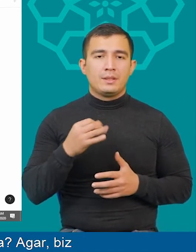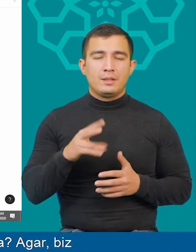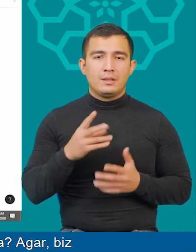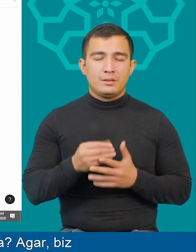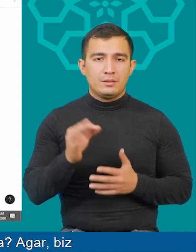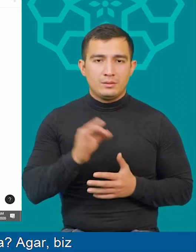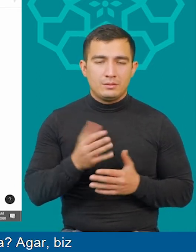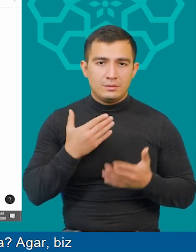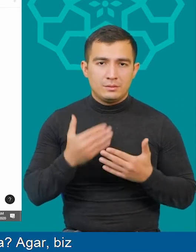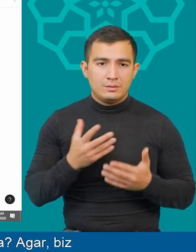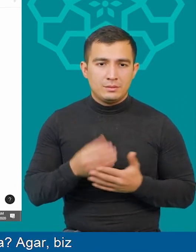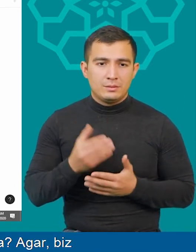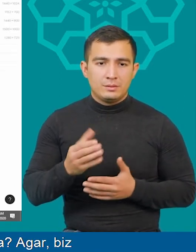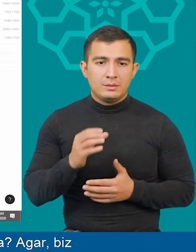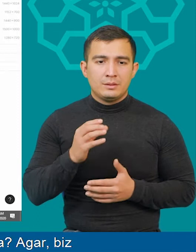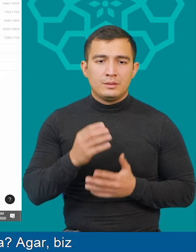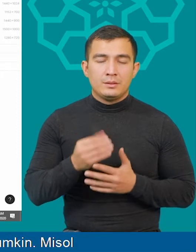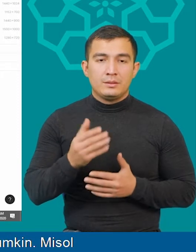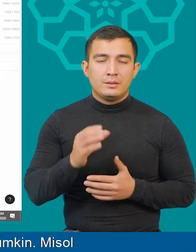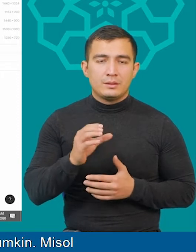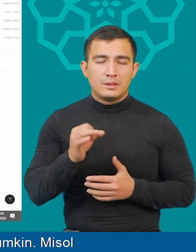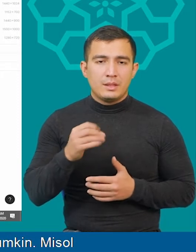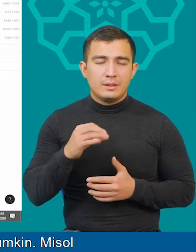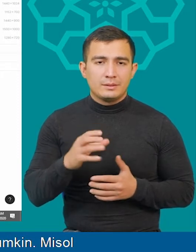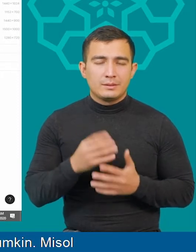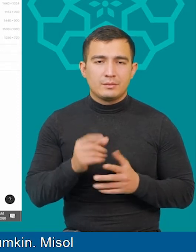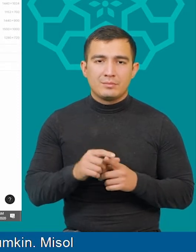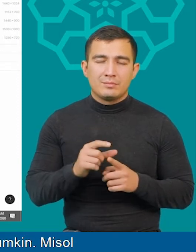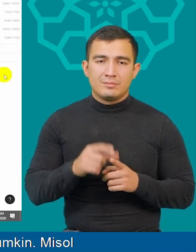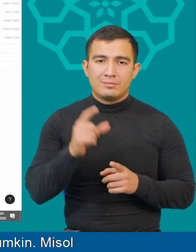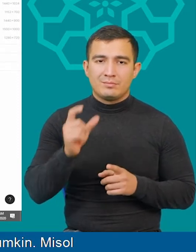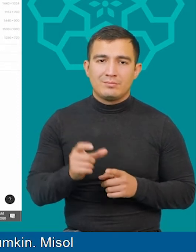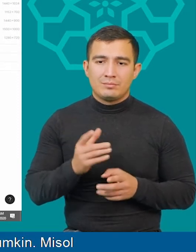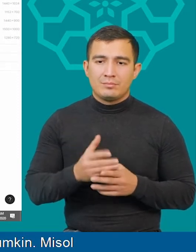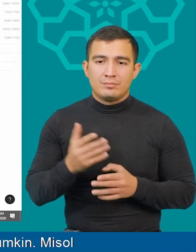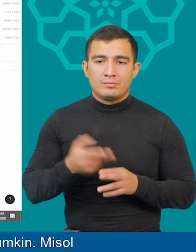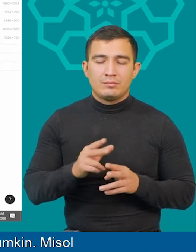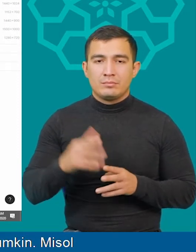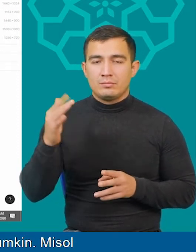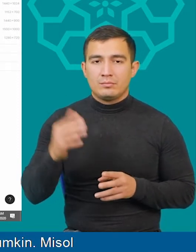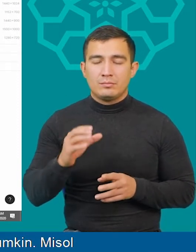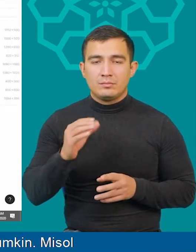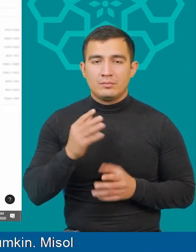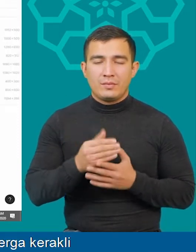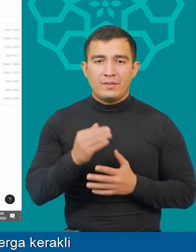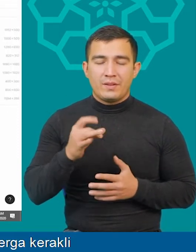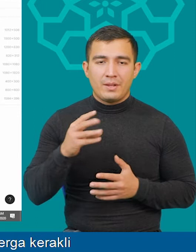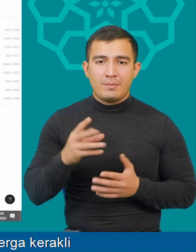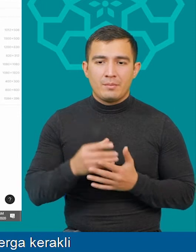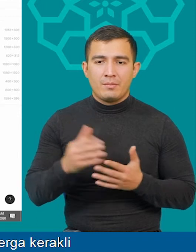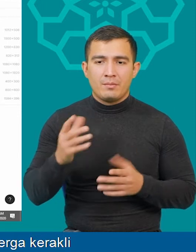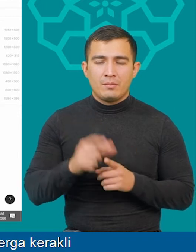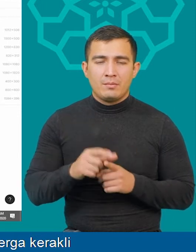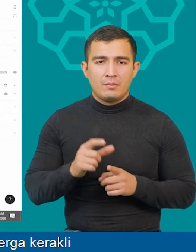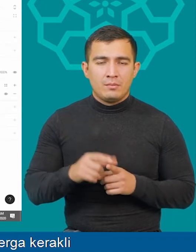Xo'p, slice va frame nima? Agar biz frame tushiradigan bo'lsak, bu yerda frame turini tanlashimiz mumkin. Misol uchun sotsial